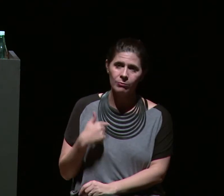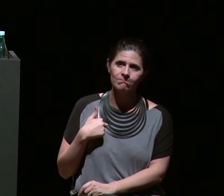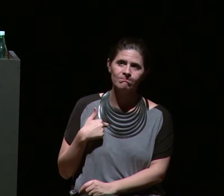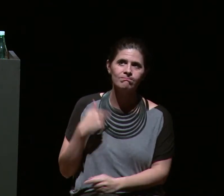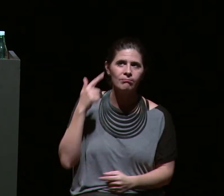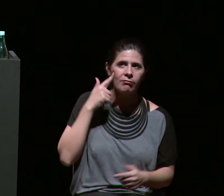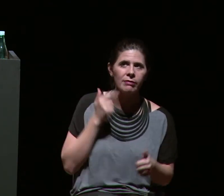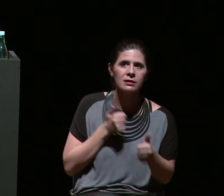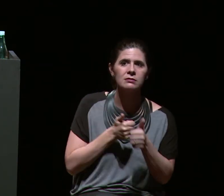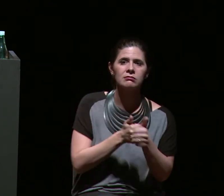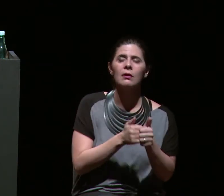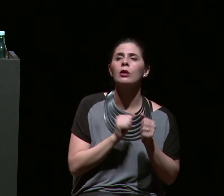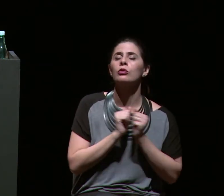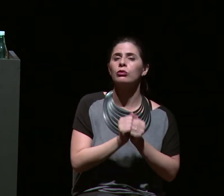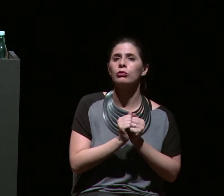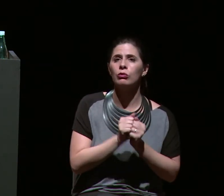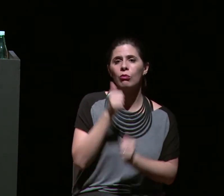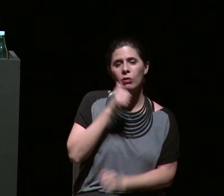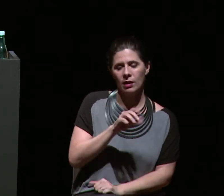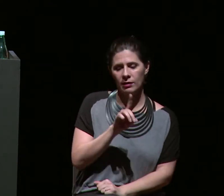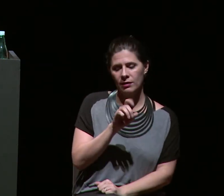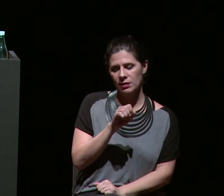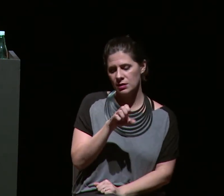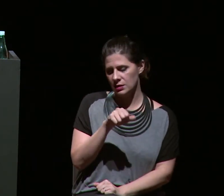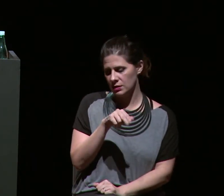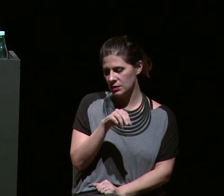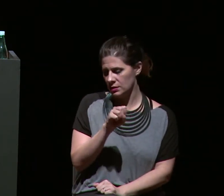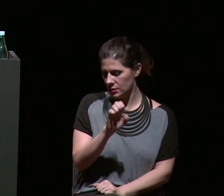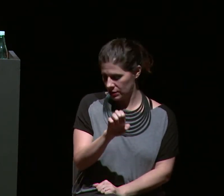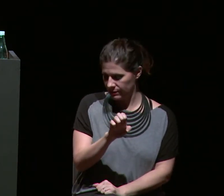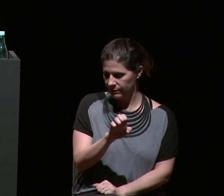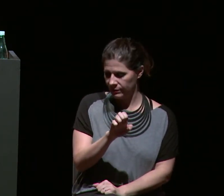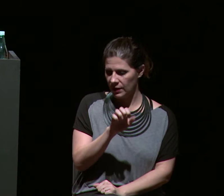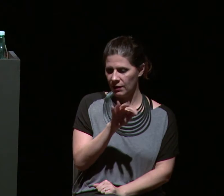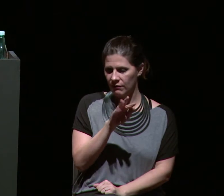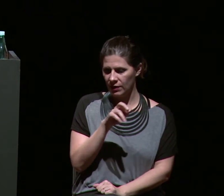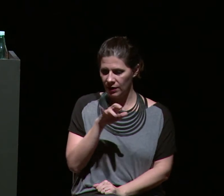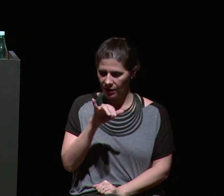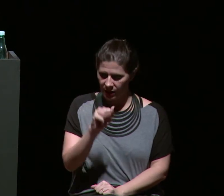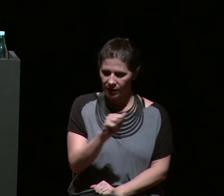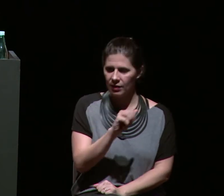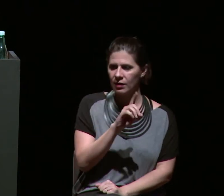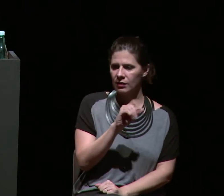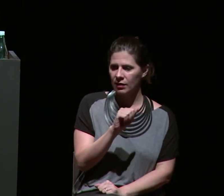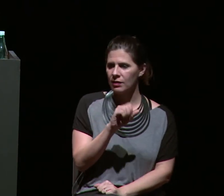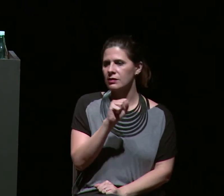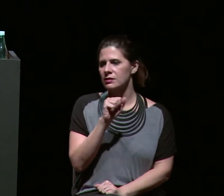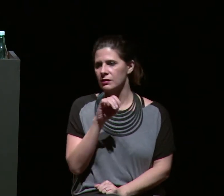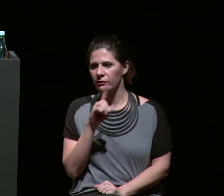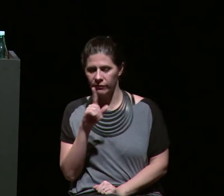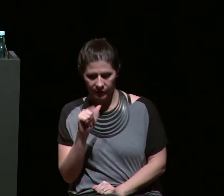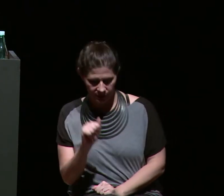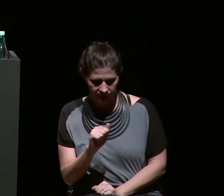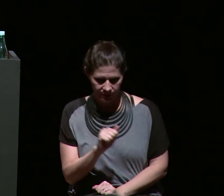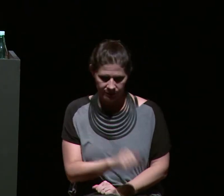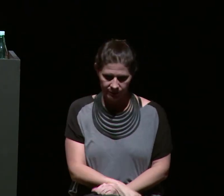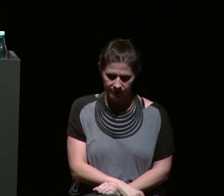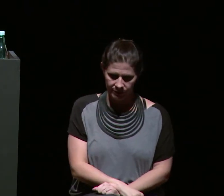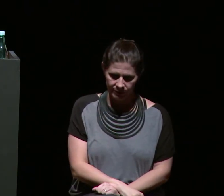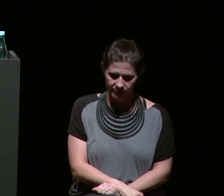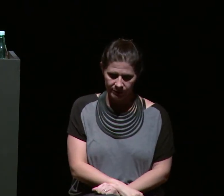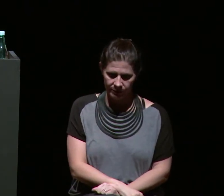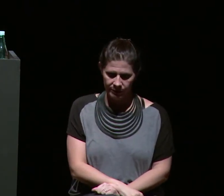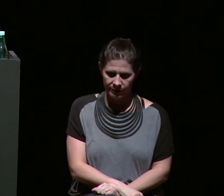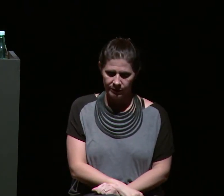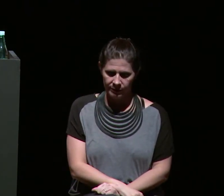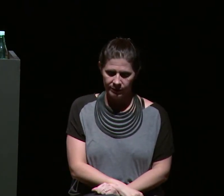Justiça Social, Denise Ferreira da Silva, pontualmente apresentada aqui durante a série de encontros afroatlânticos. Ao